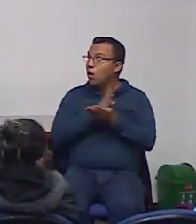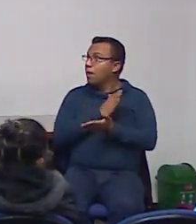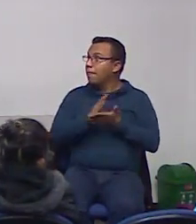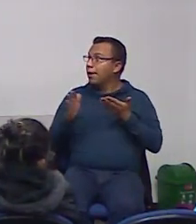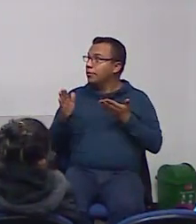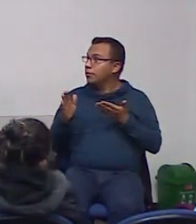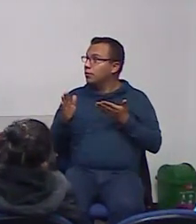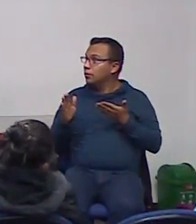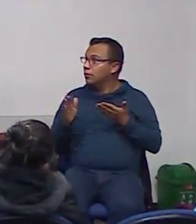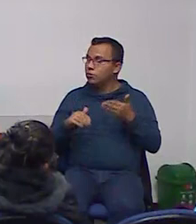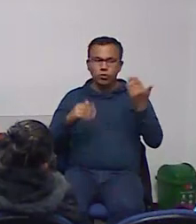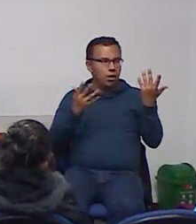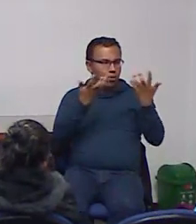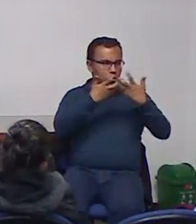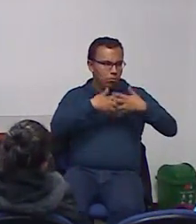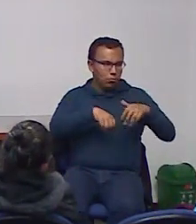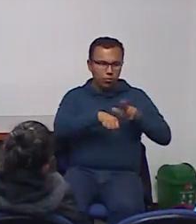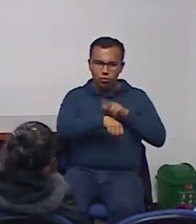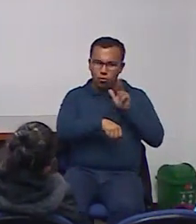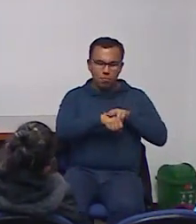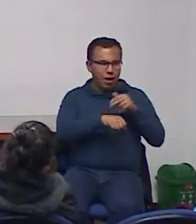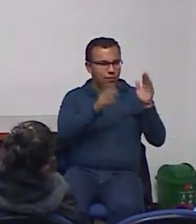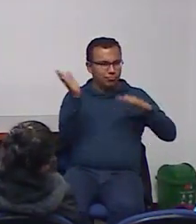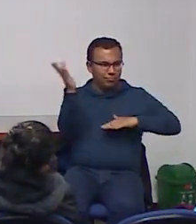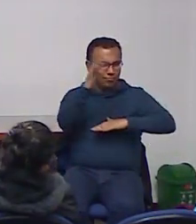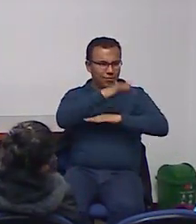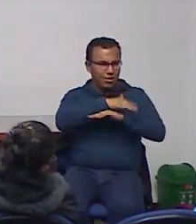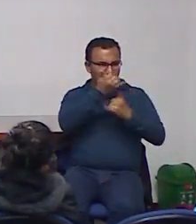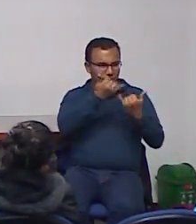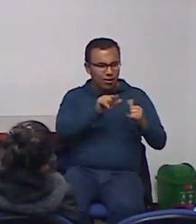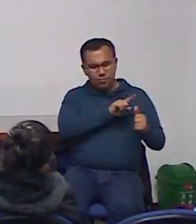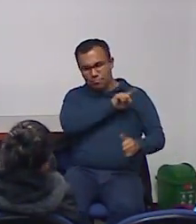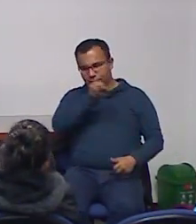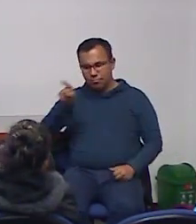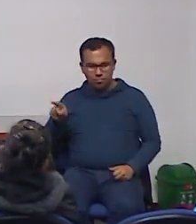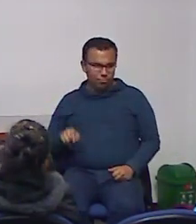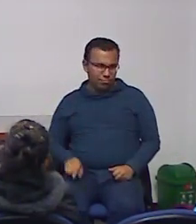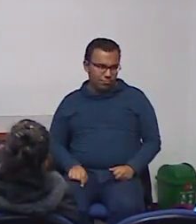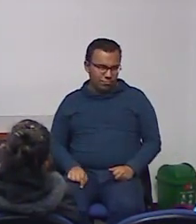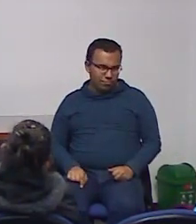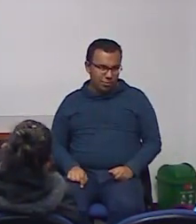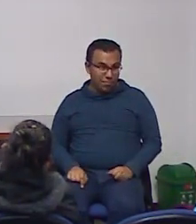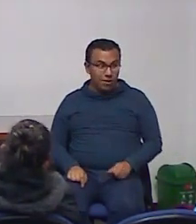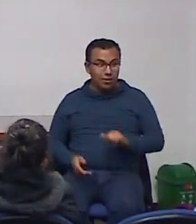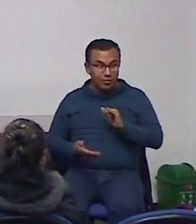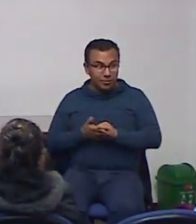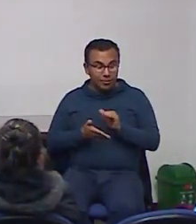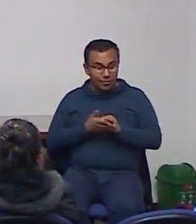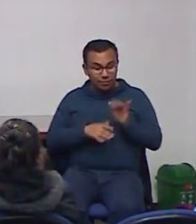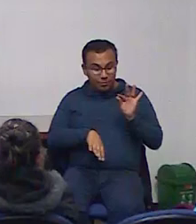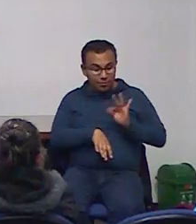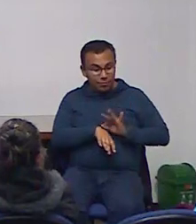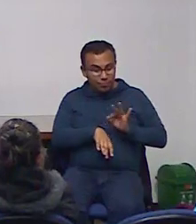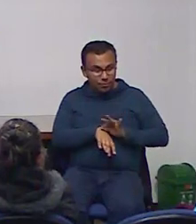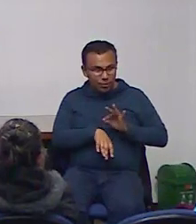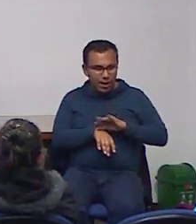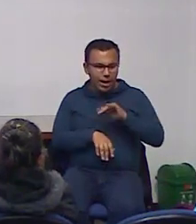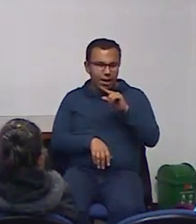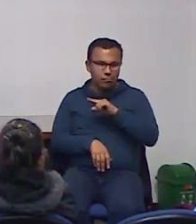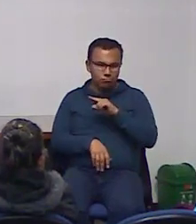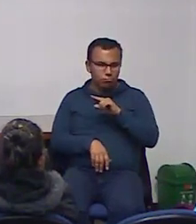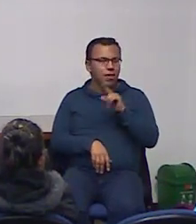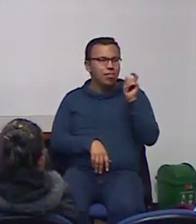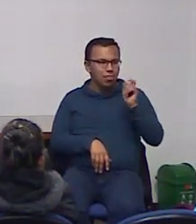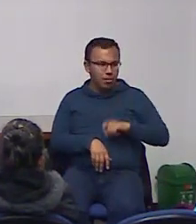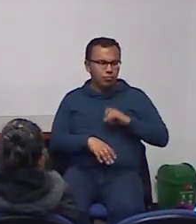no es extra sí sí sí sí lo que pasa es que digamos que ellos por pertenecer a esta institución a esta fundación ellos eh